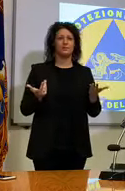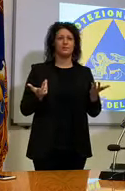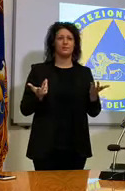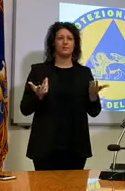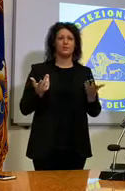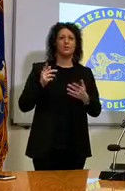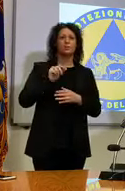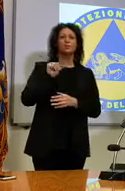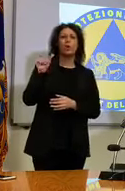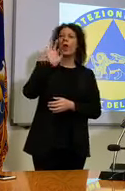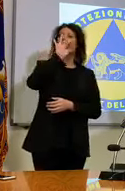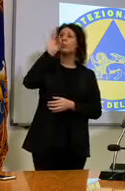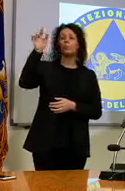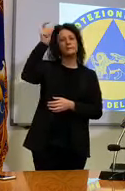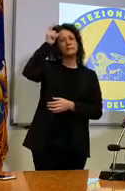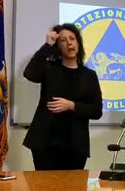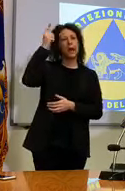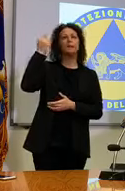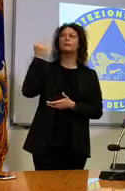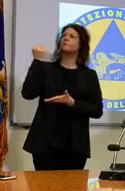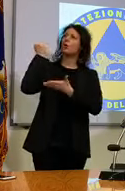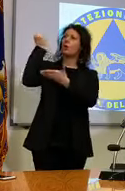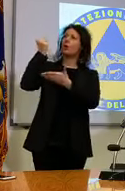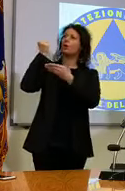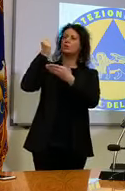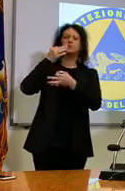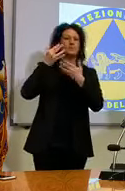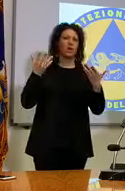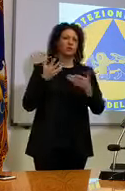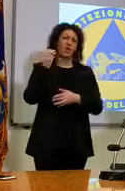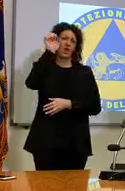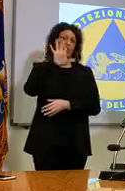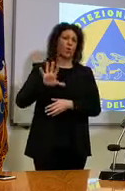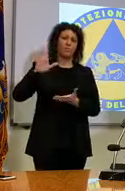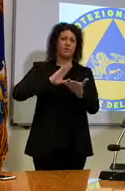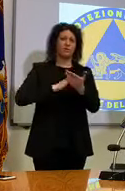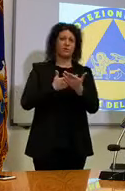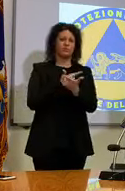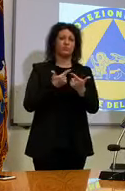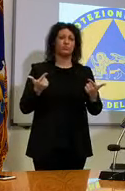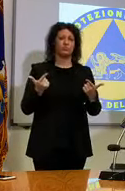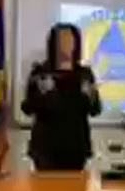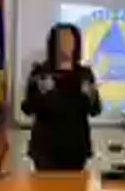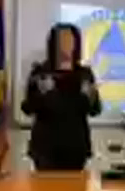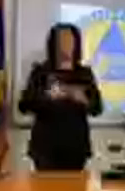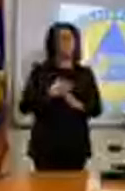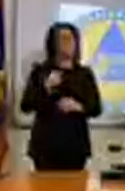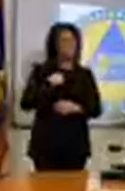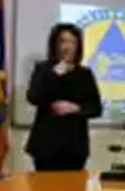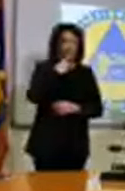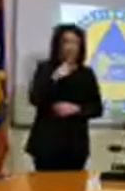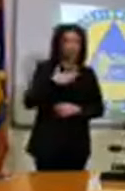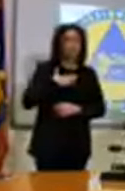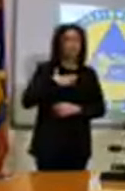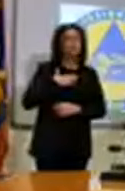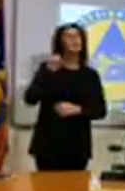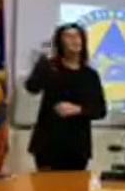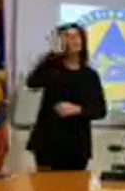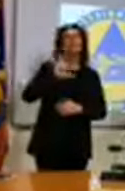membro o per pochi Stati membri, l'Europa è finita. E ve lo dice un europeista convinto, sono